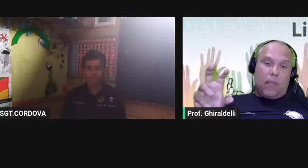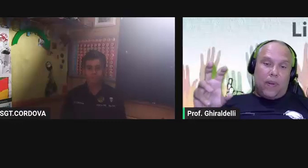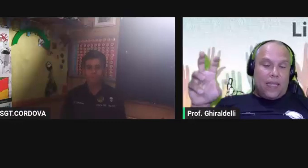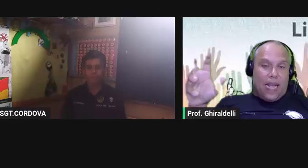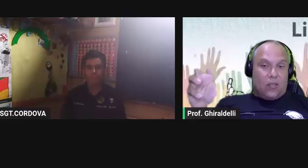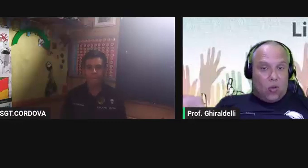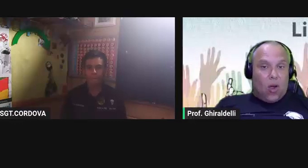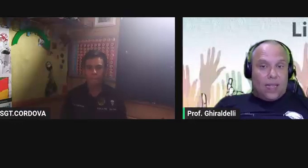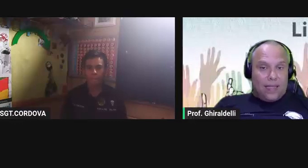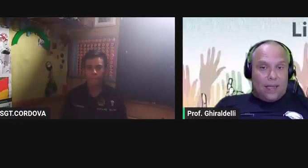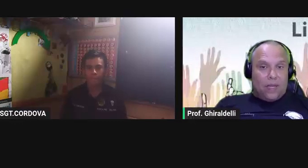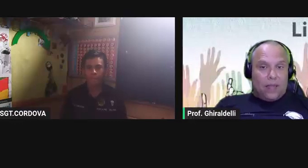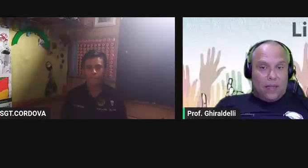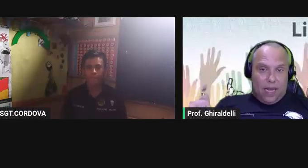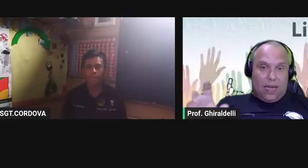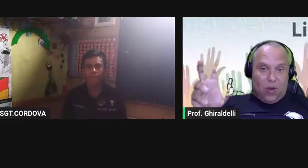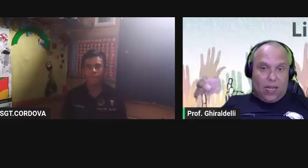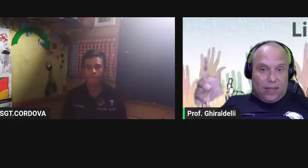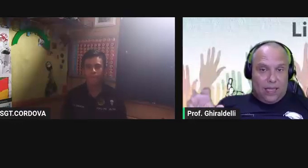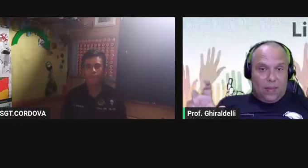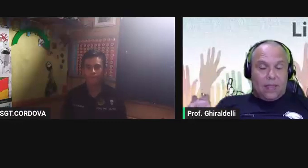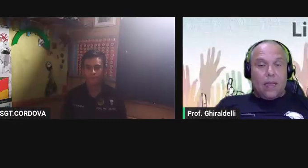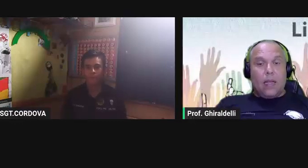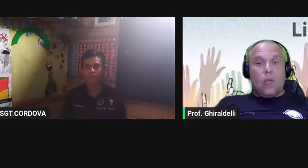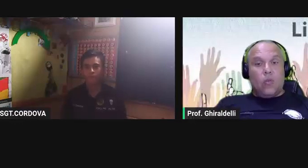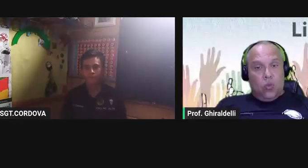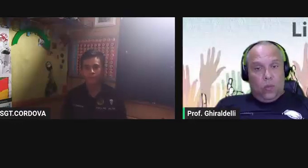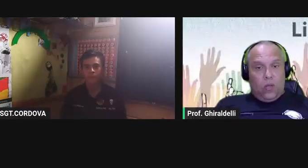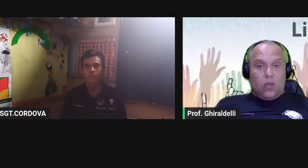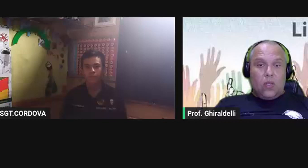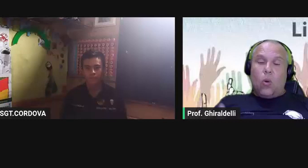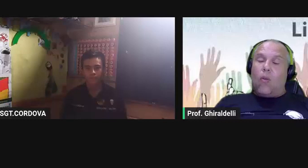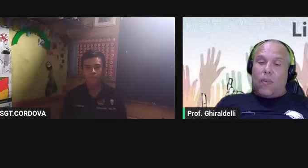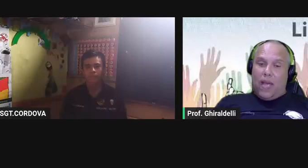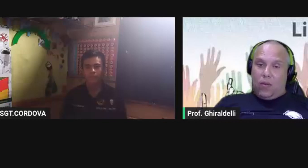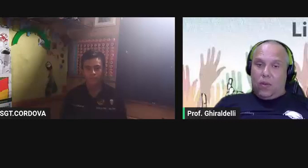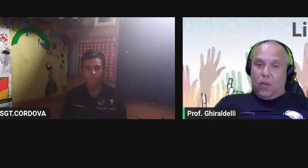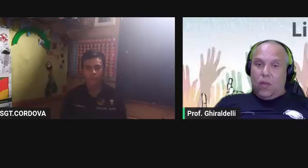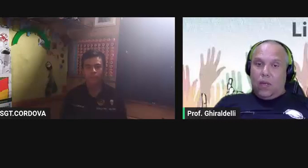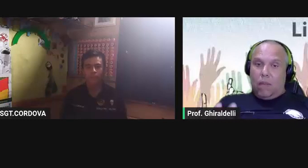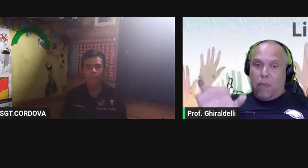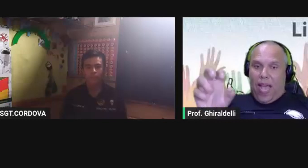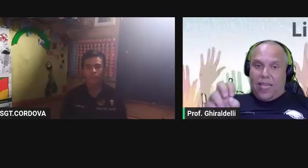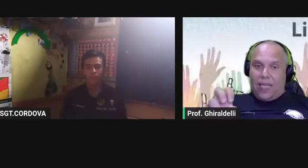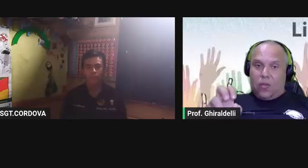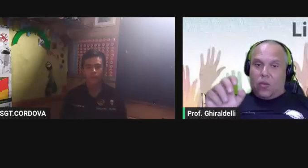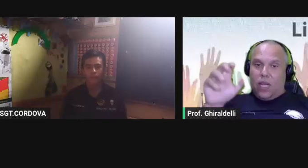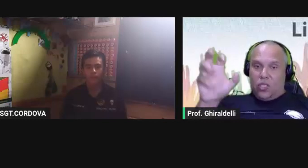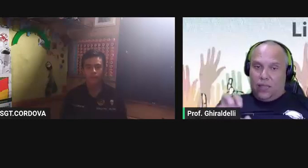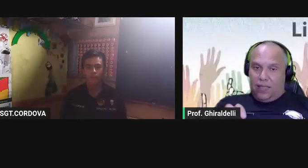apresentar a história das Libras, né? A história das Libras, os números e o alfabeto. Pegue isso, registre